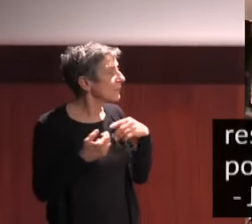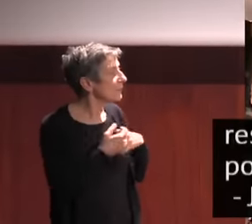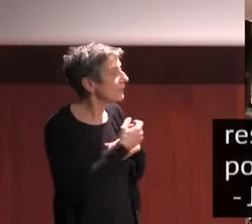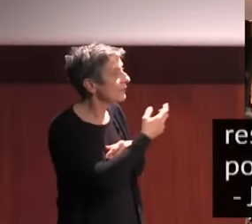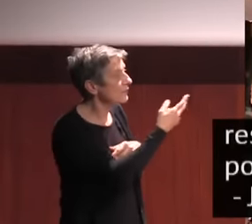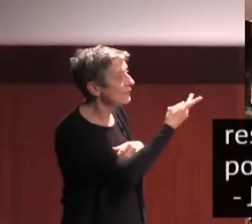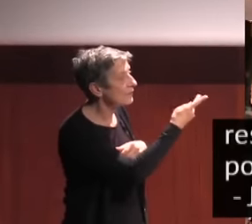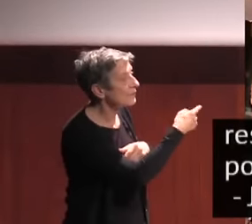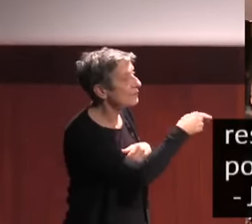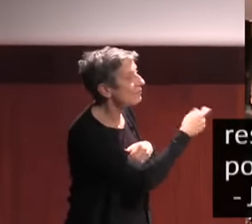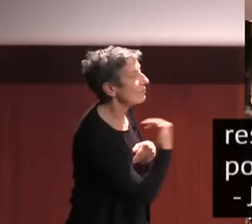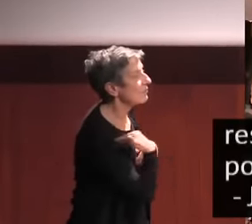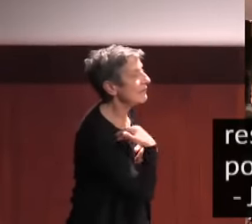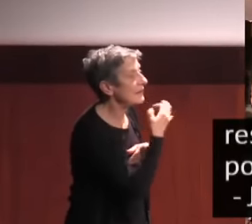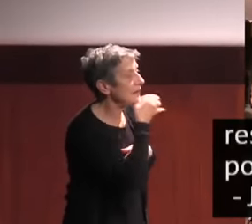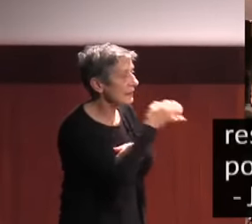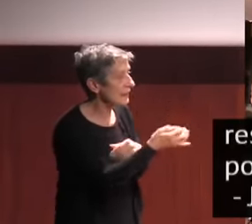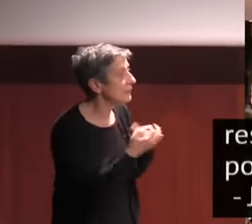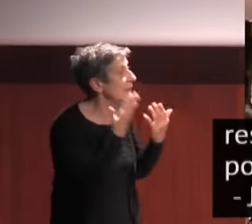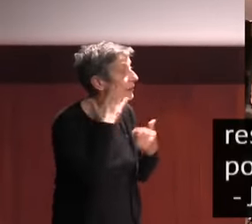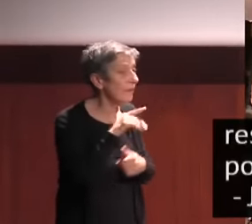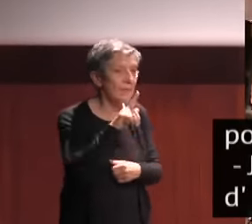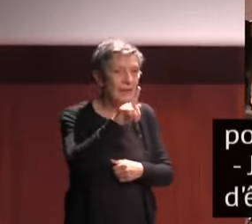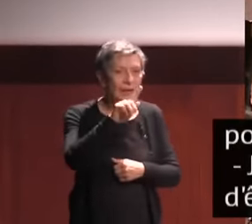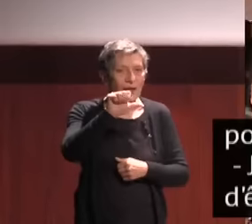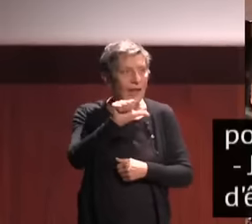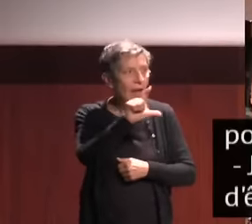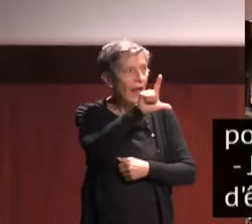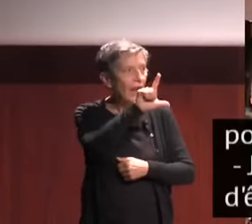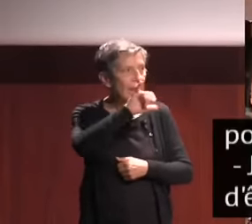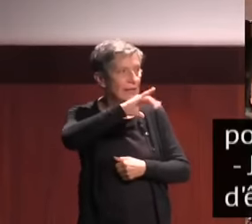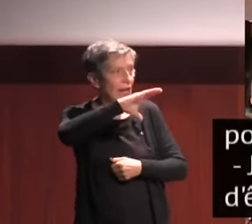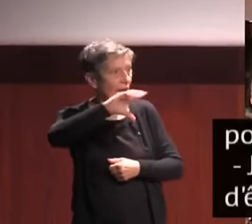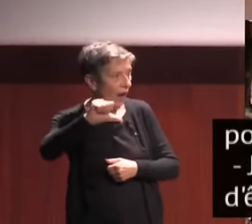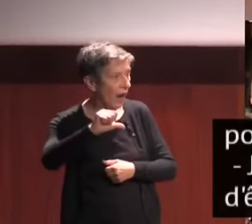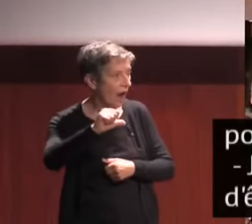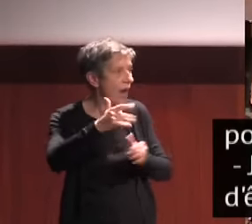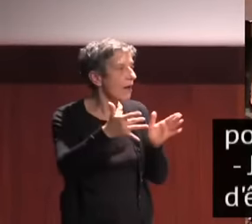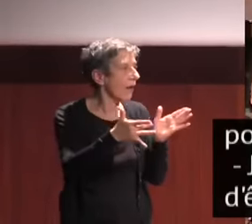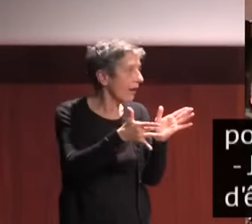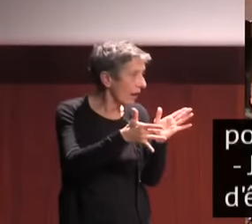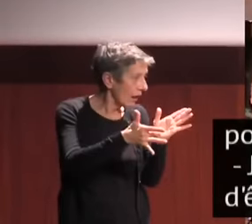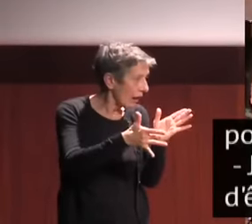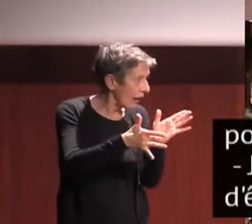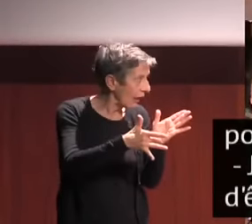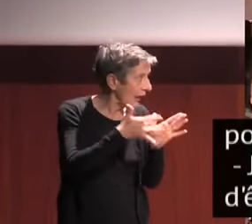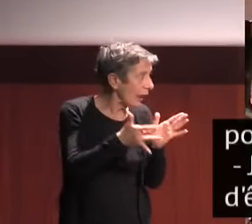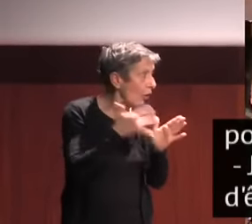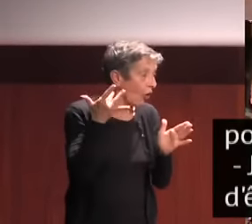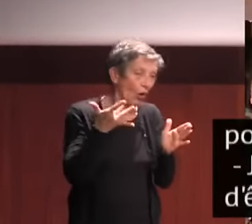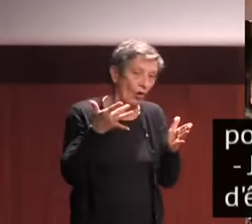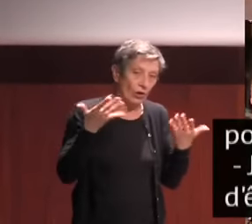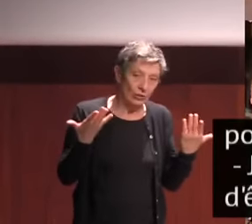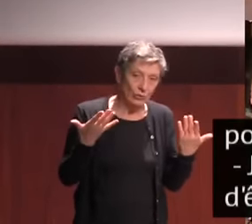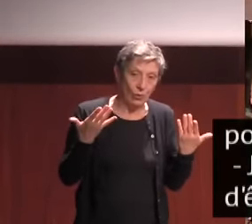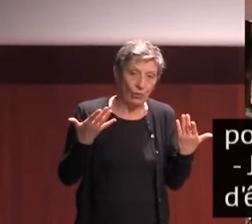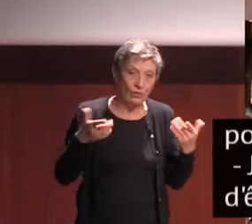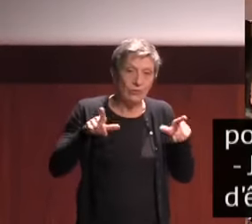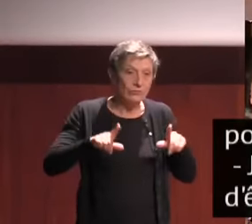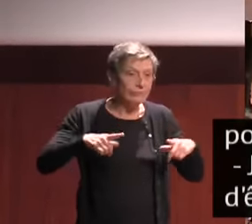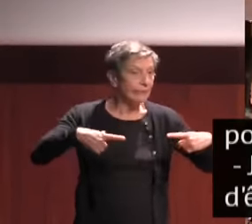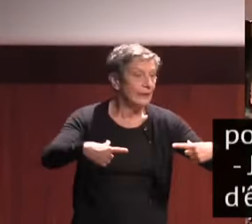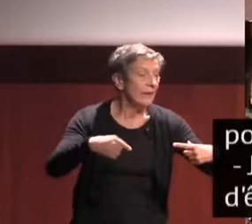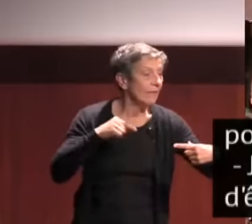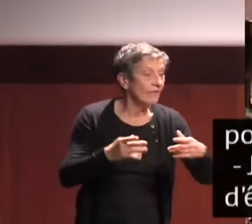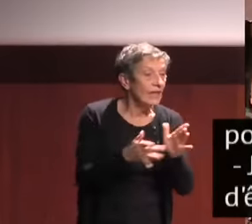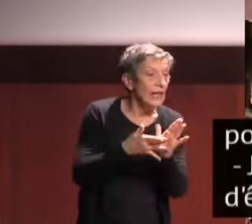dit, je rappelle quand même que Gallica, le catalogue, donc la bibliothèque numérique de la Bibliothèque nationale de